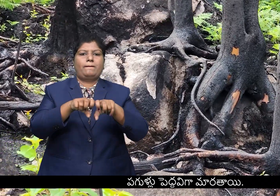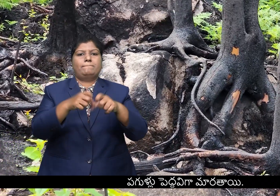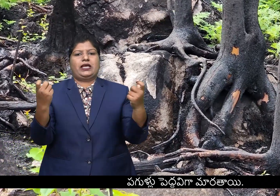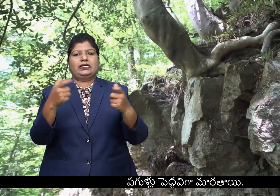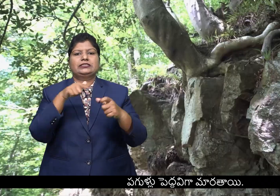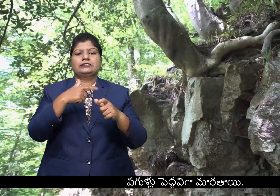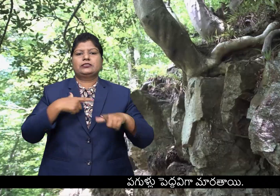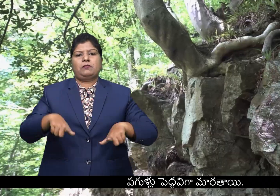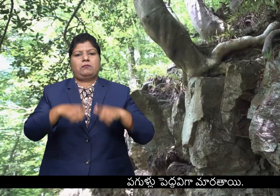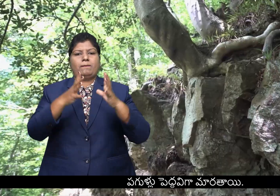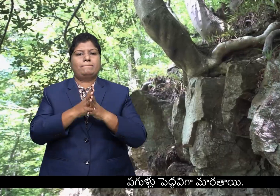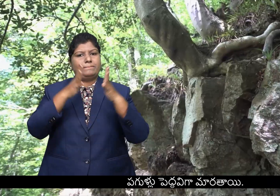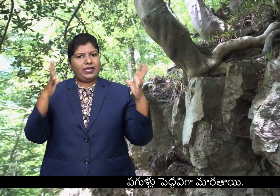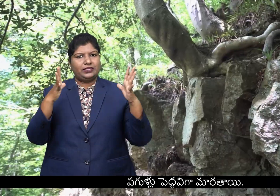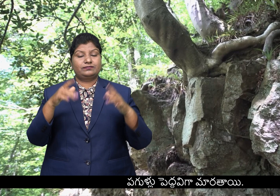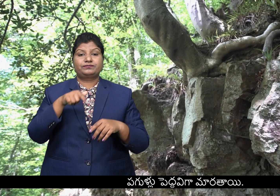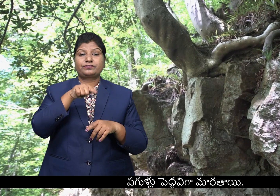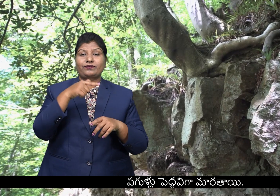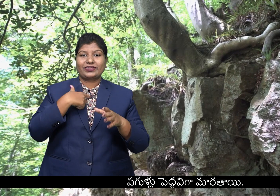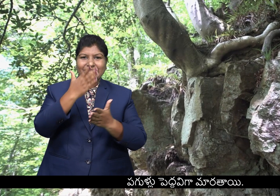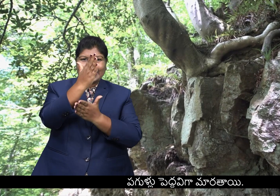పగుళ్ళు పెద్దవిగా మారతాయి.